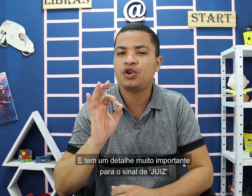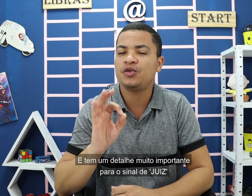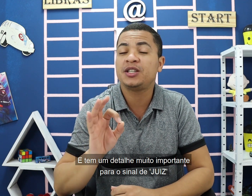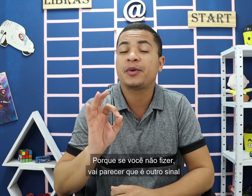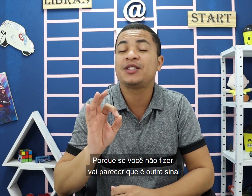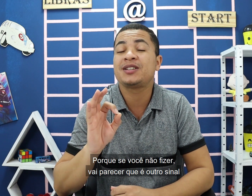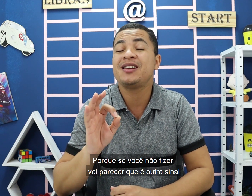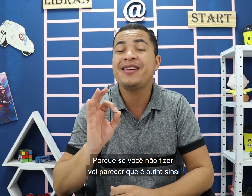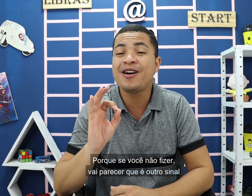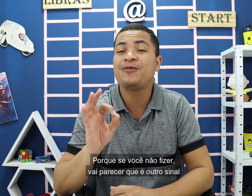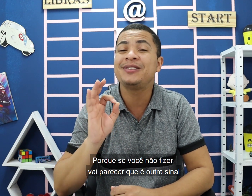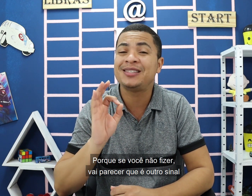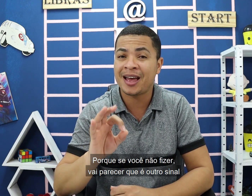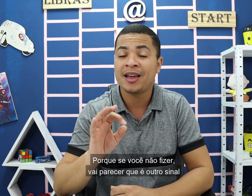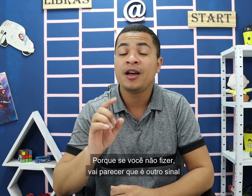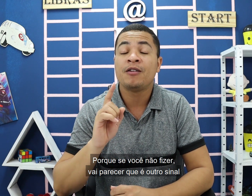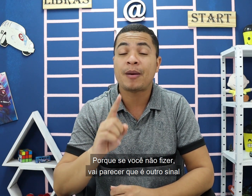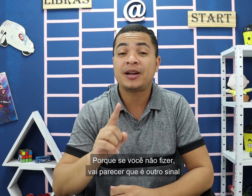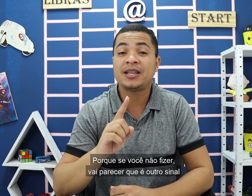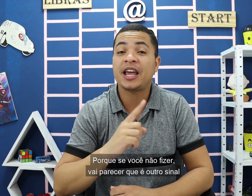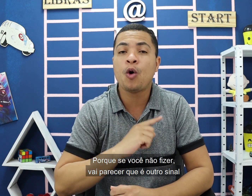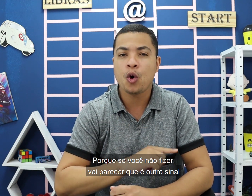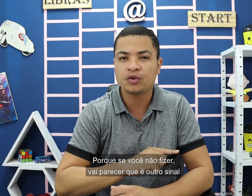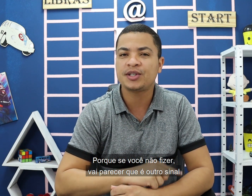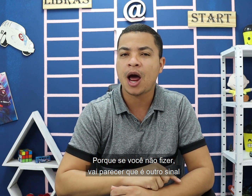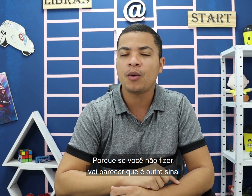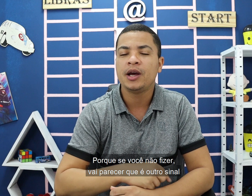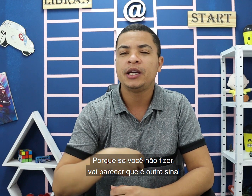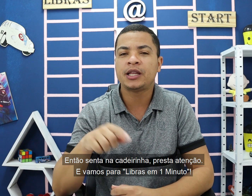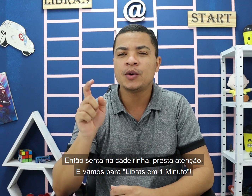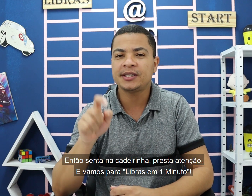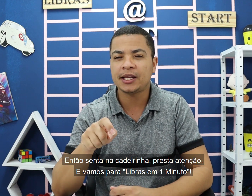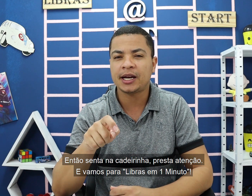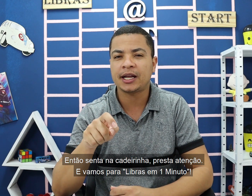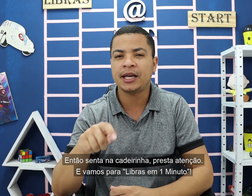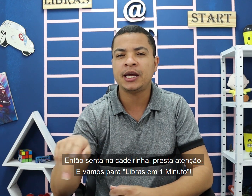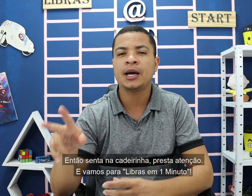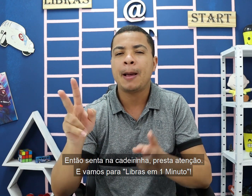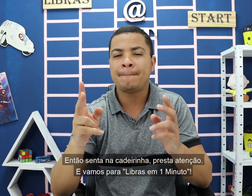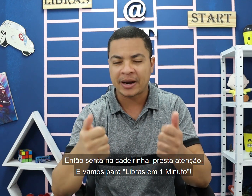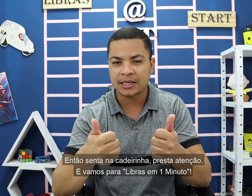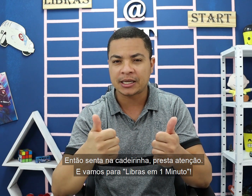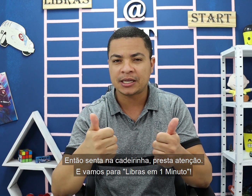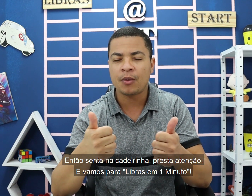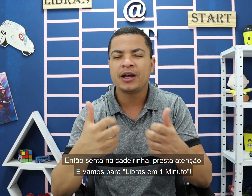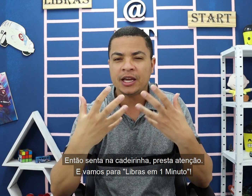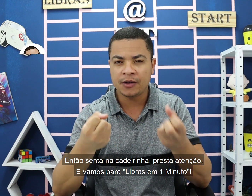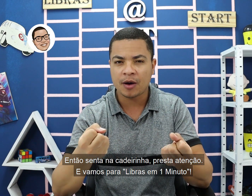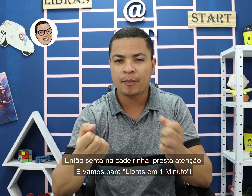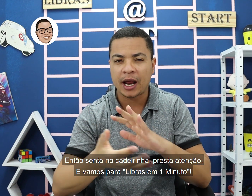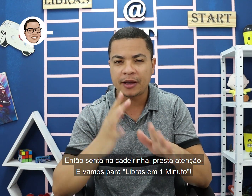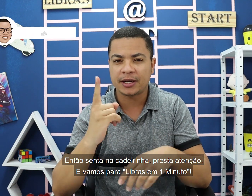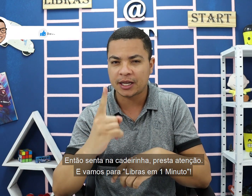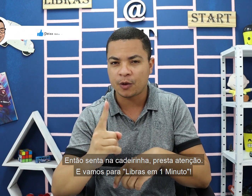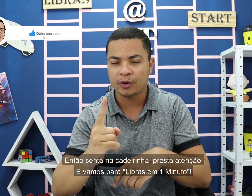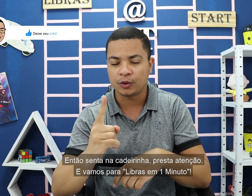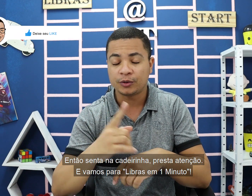sinal de juiz, porque se você não fizer, vai aparecer que é outro sinal. Então, senta aí na cadeirinha, presta atenção e vamos para Libras em 1 minuto.